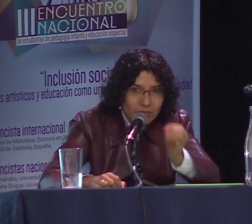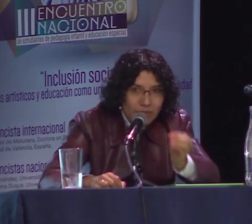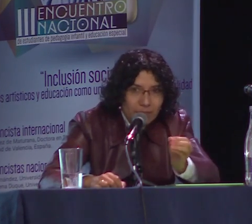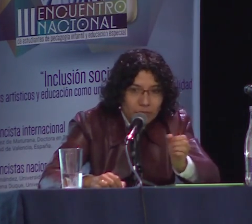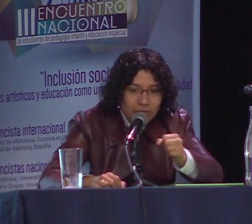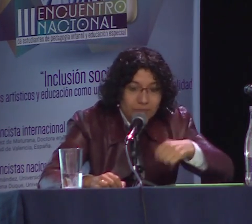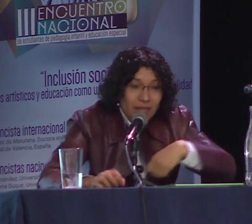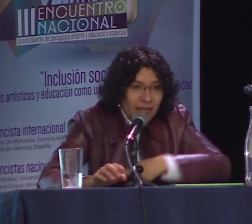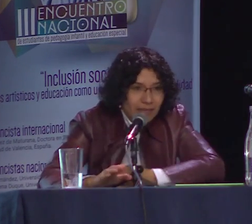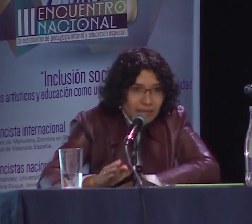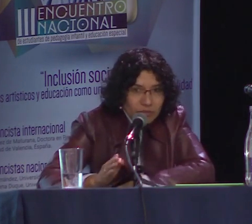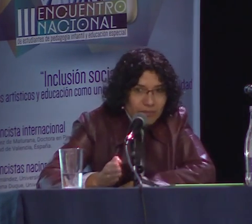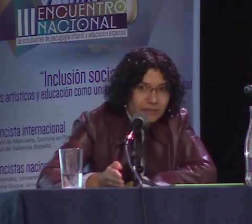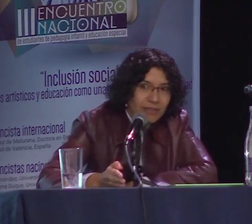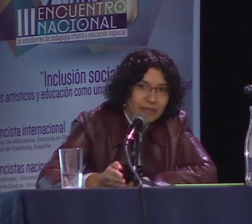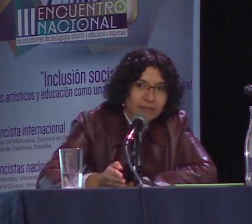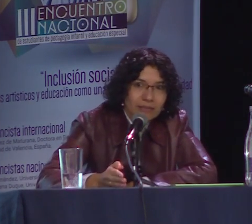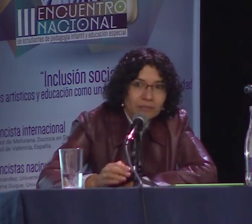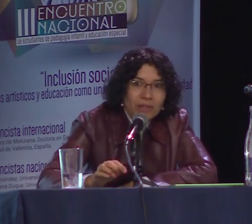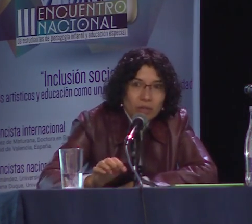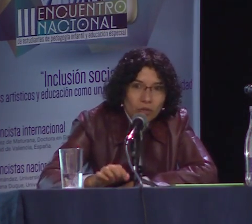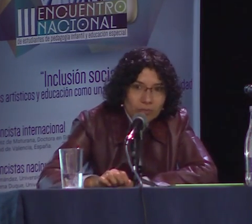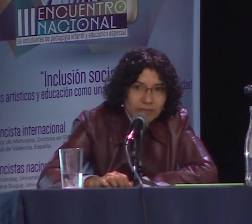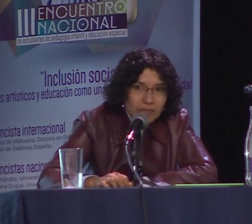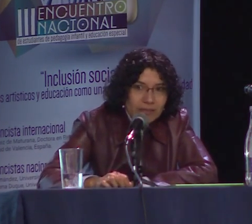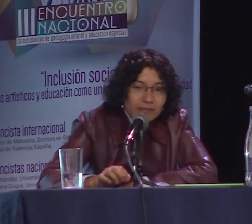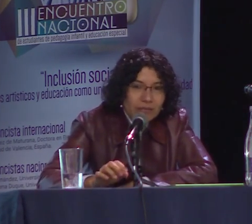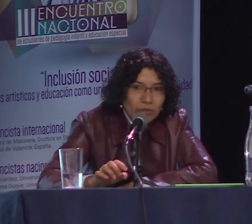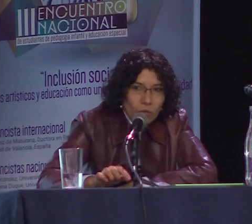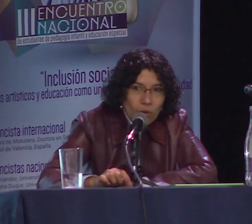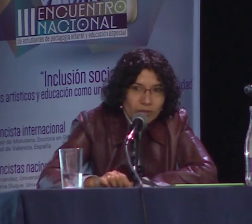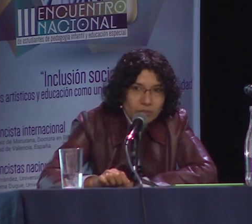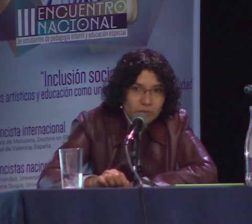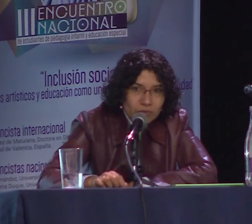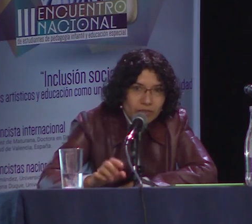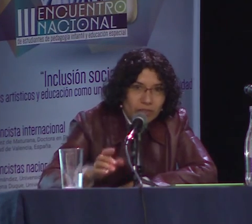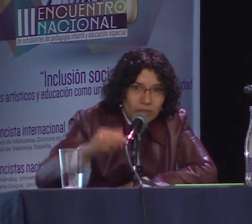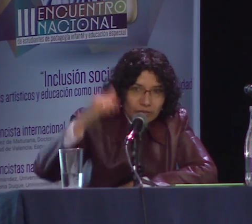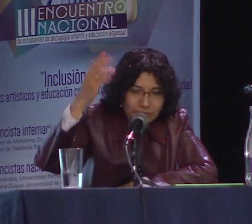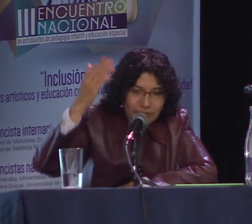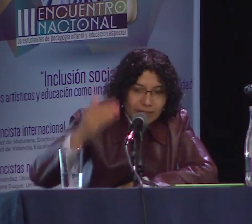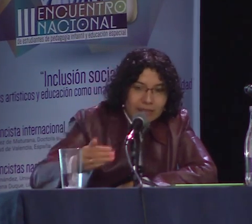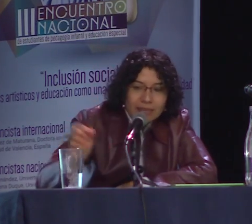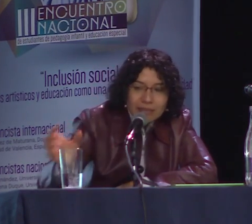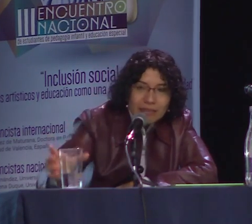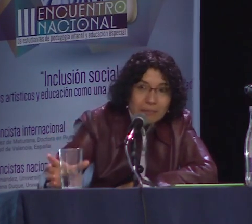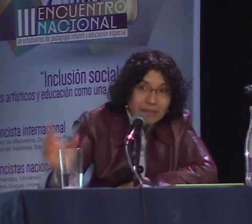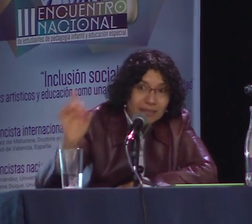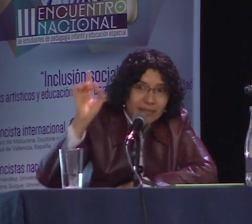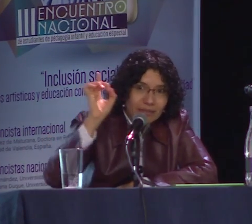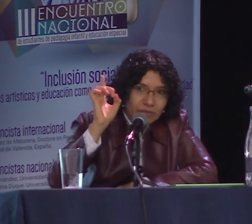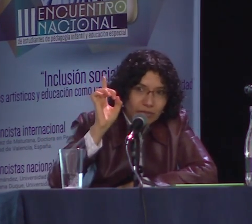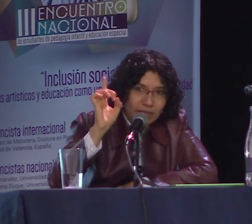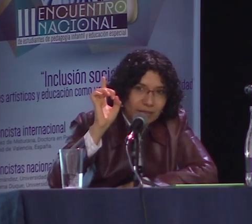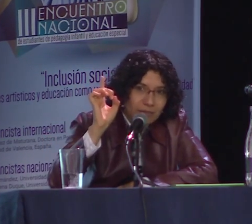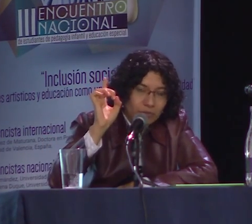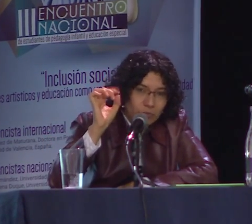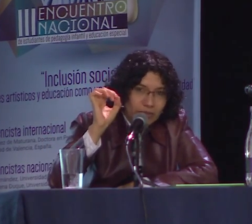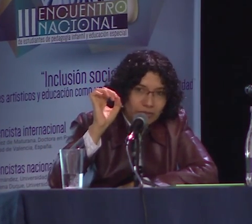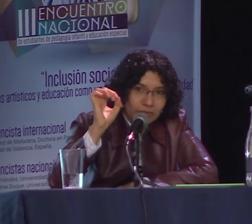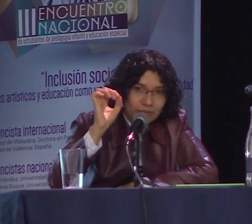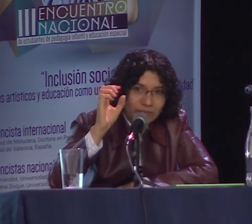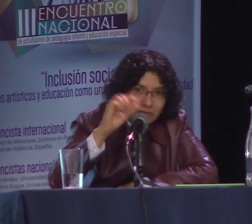2015 marca una pauta. Hasta el 2006, Colombia estaba destinando el 4.5% de la partida nacional